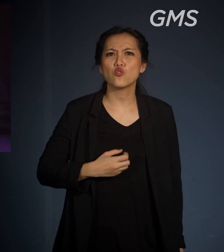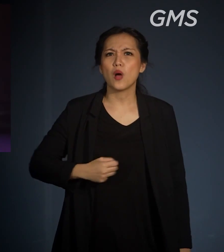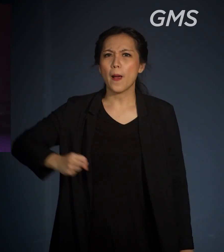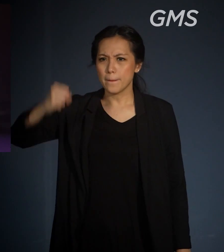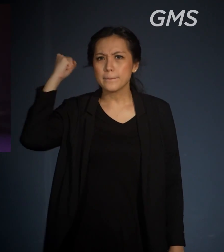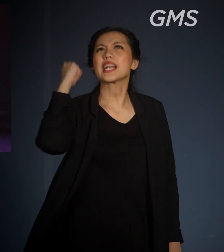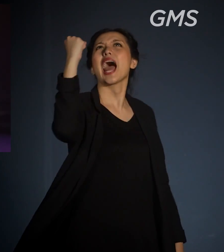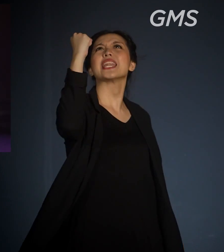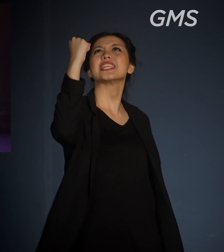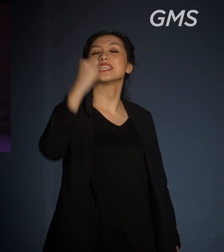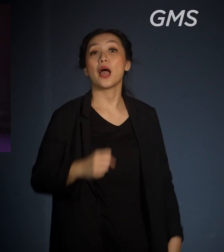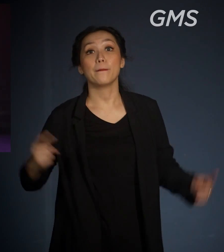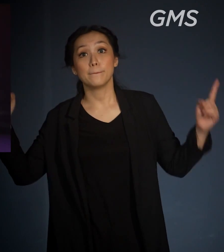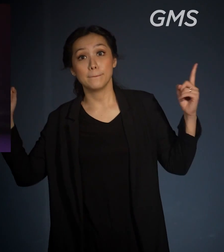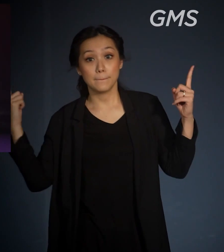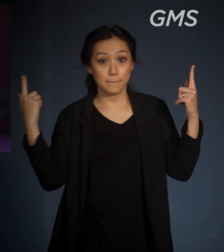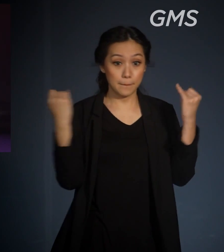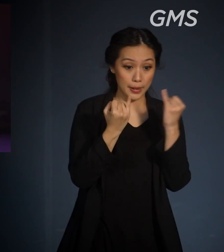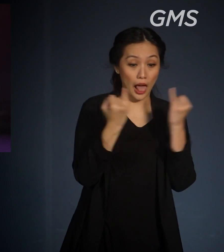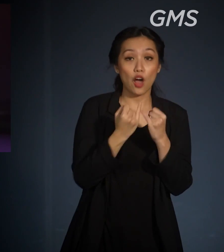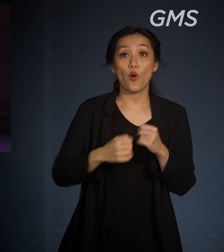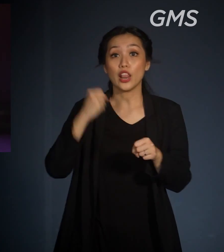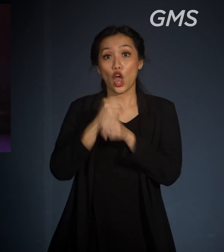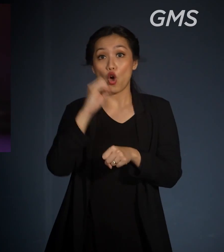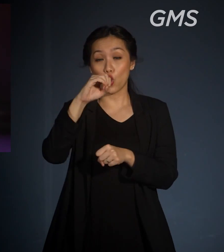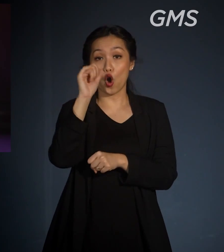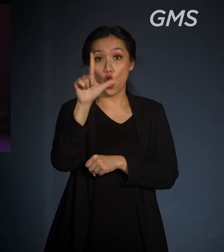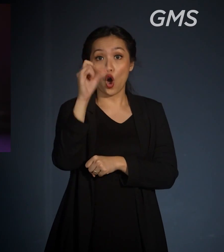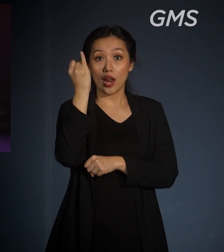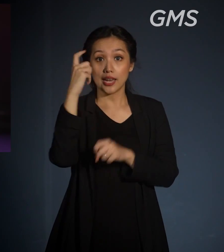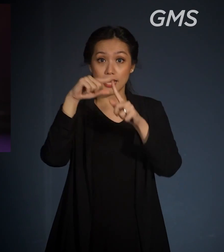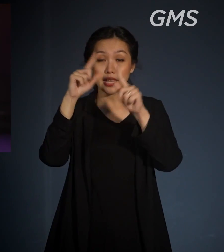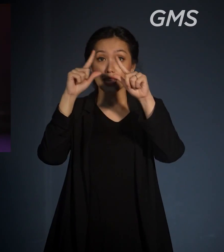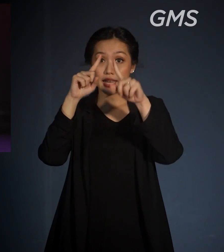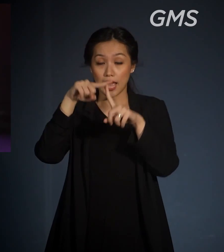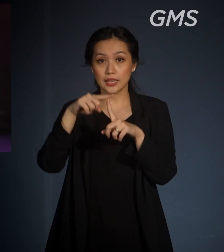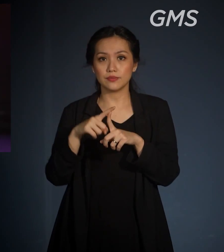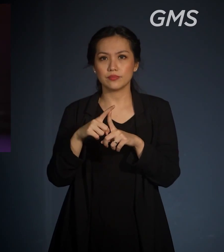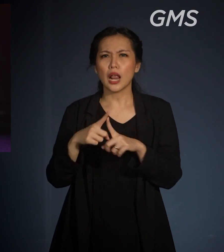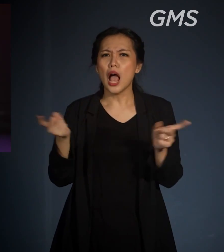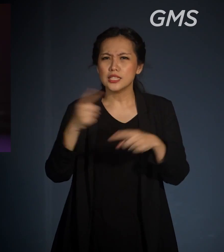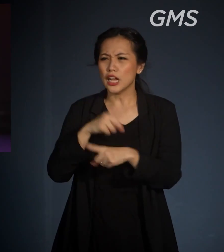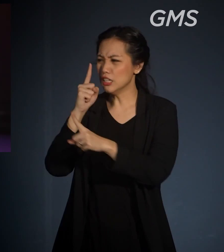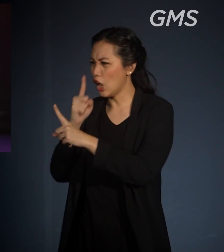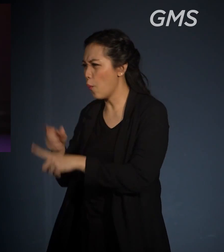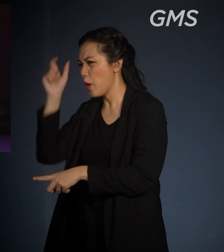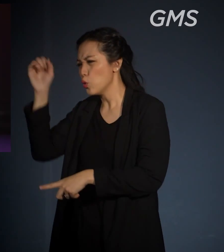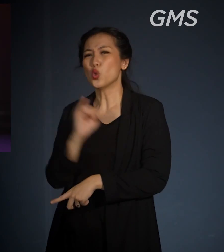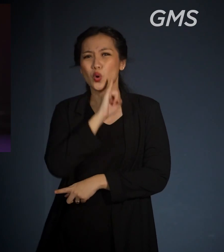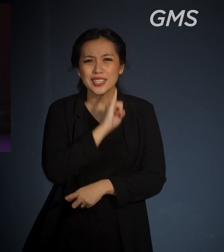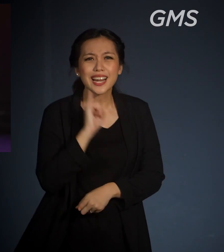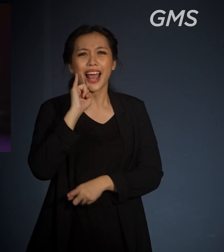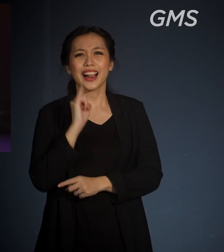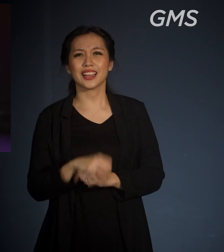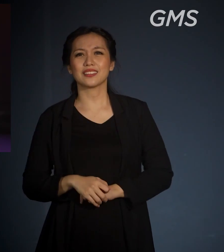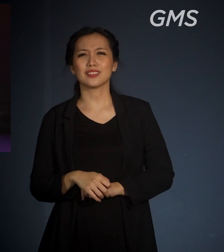tantangan. Ketika ada masalah, dia tampil keluar sebagai jawaban. Saudara, potensi Allah, pengurapan Allah